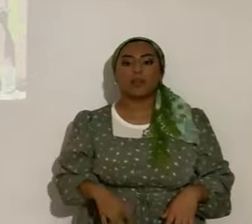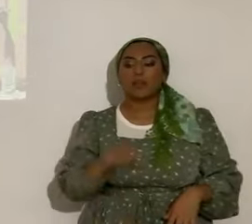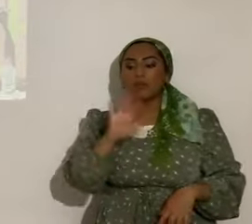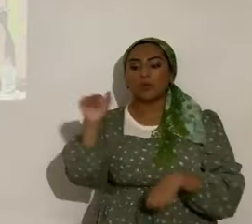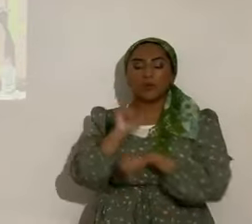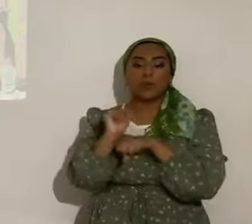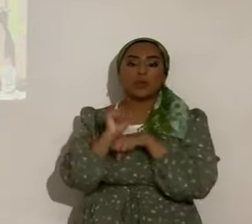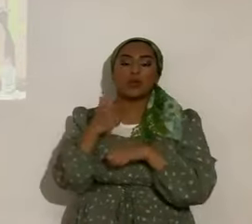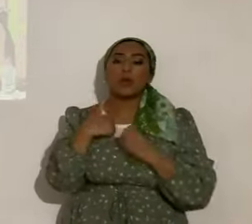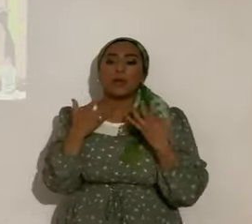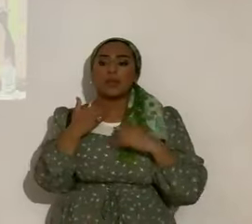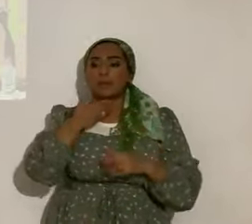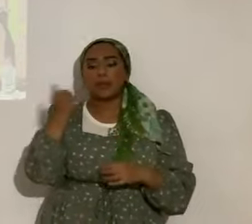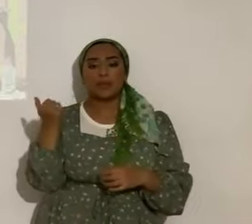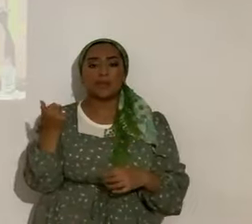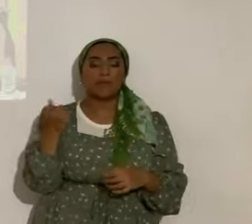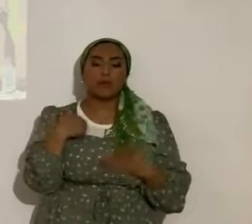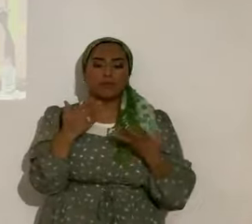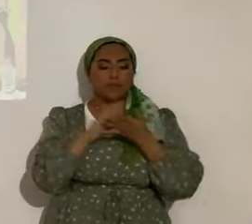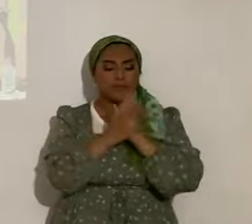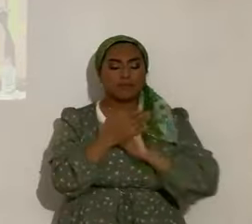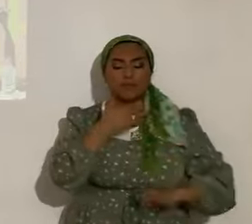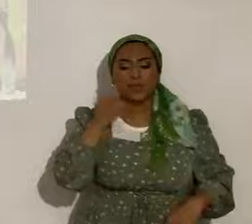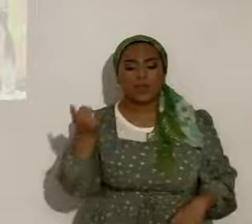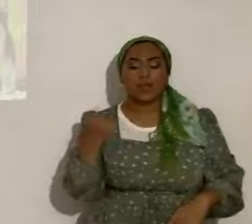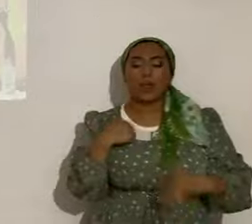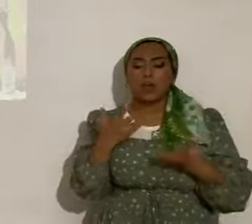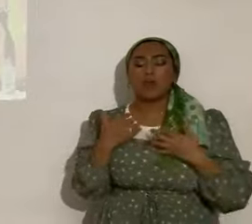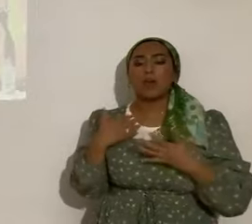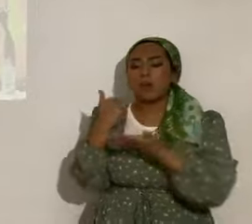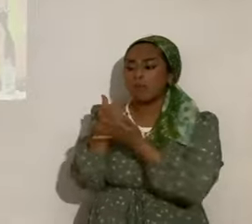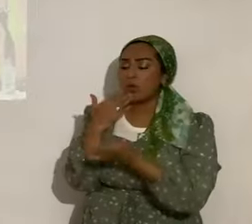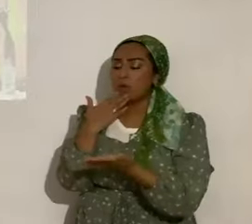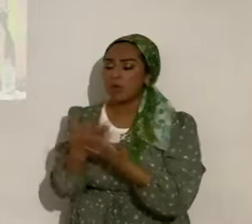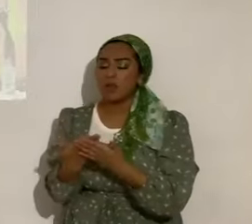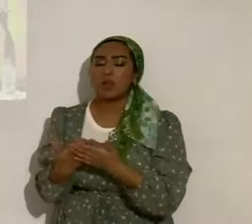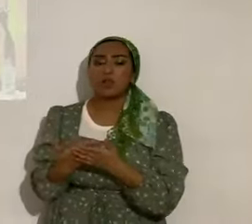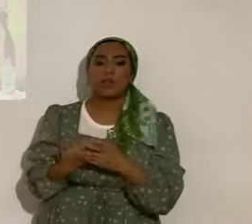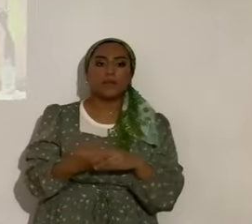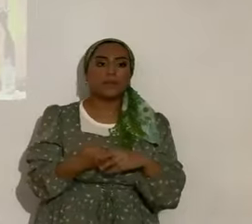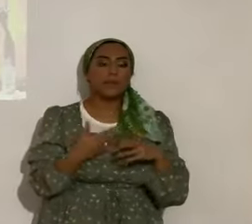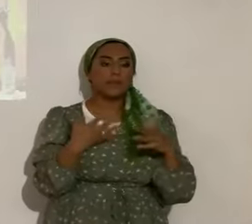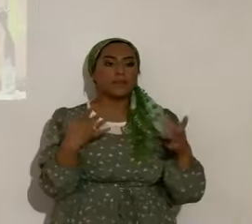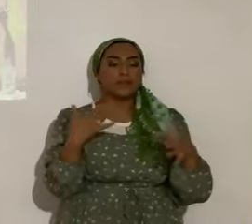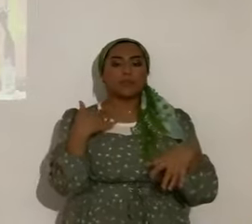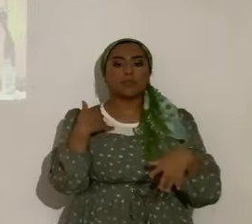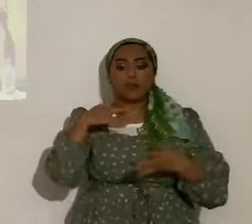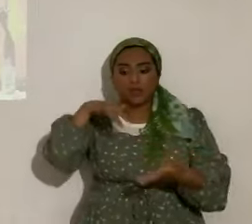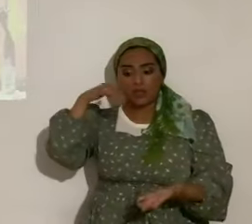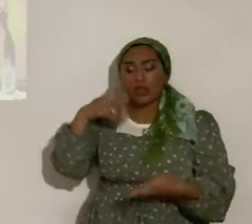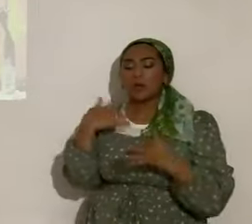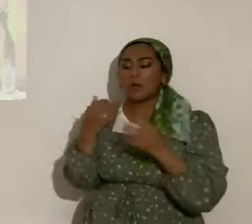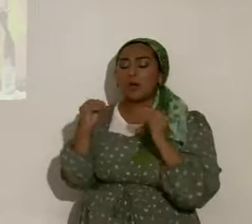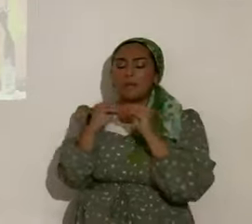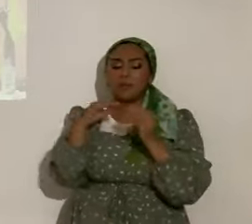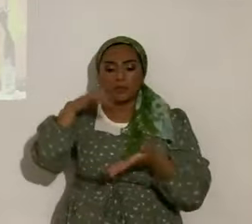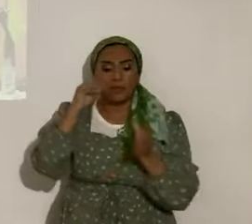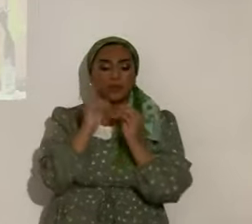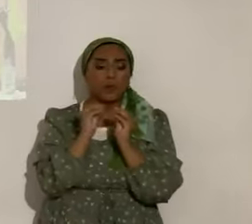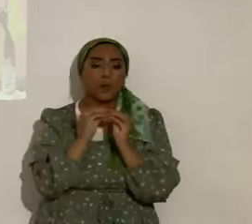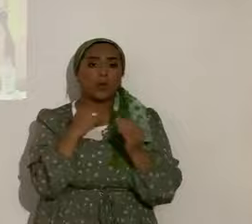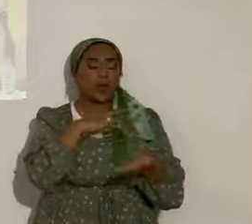trabajo, quiero ser mejor, quiero atender bien a mis pacientes, en los estudios, yo quiero ser más estudioso,